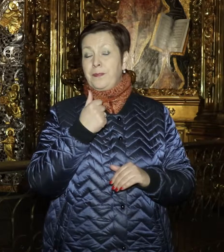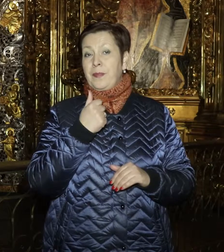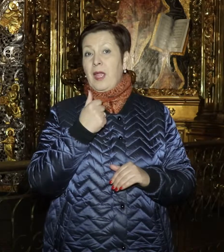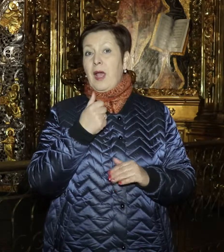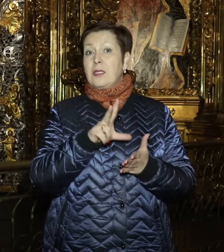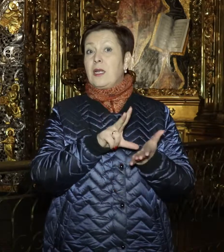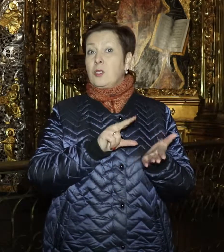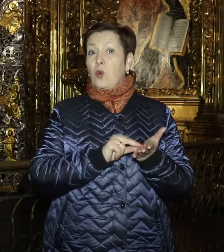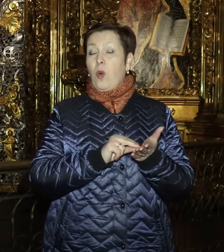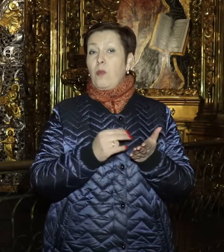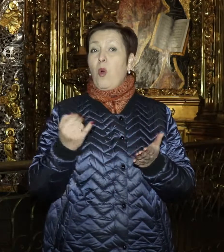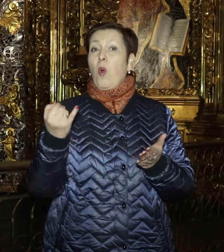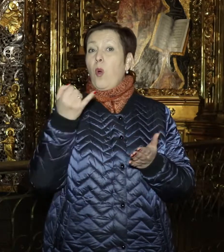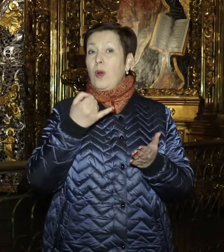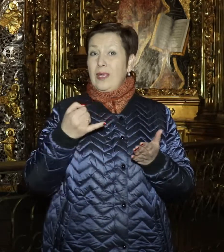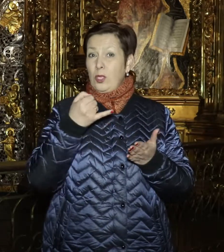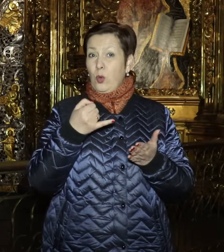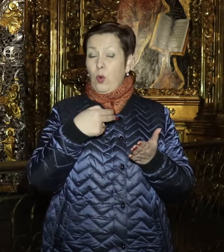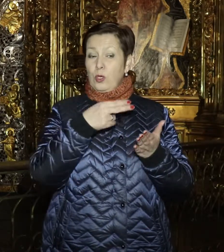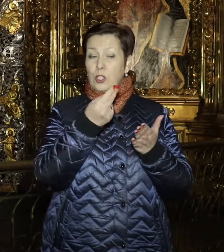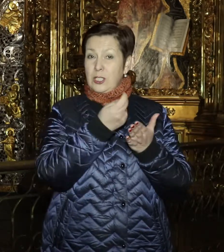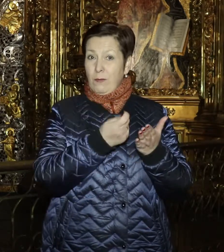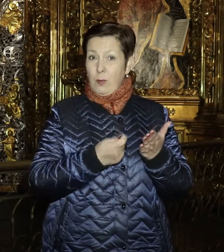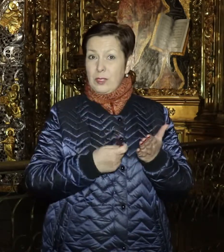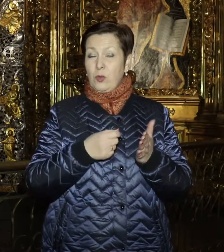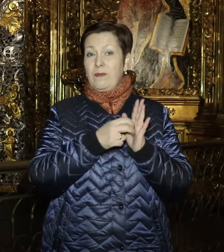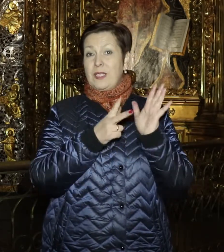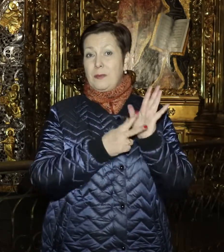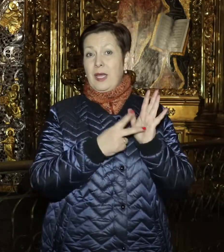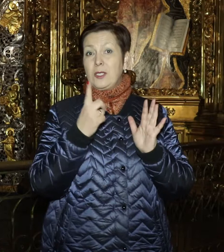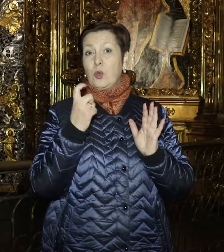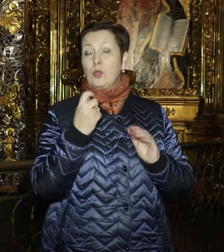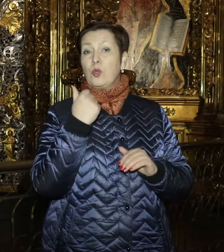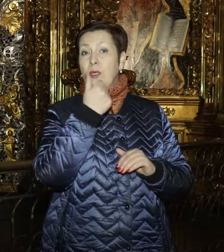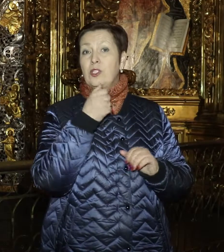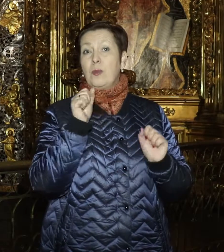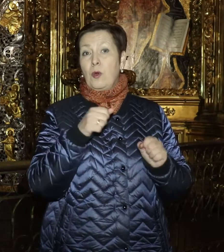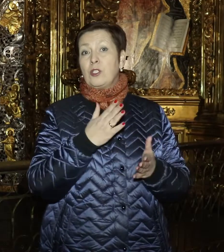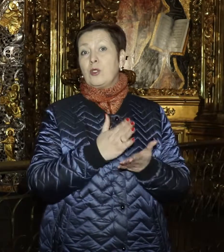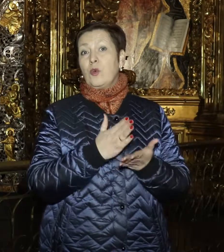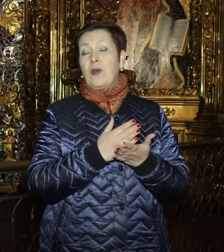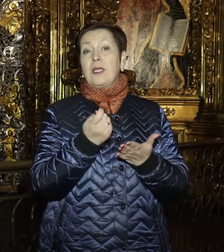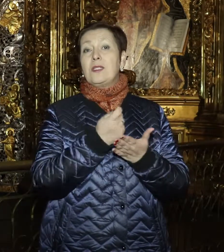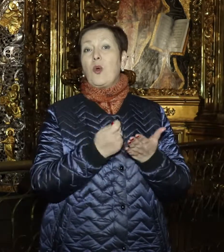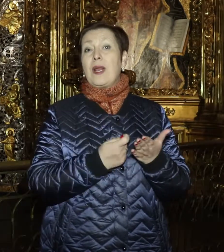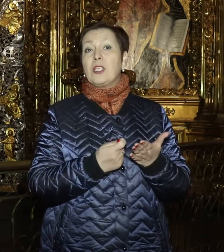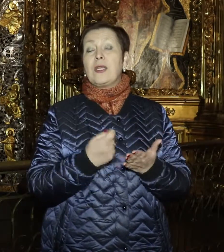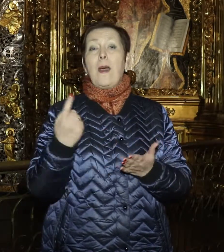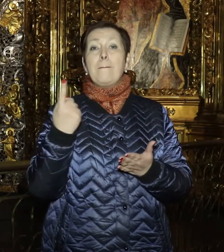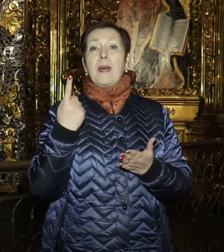Зразком олійного живопису 18 століття може слугувати зображення першого Вселенського собору